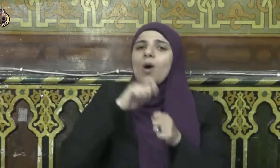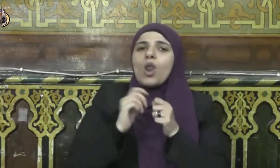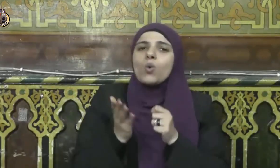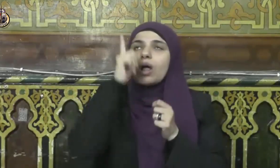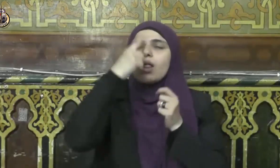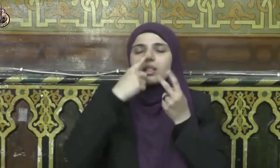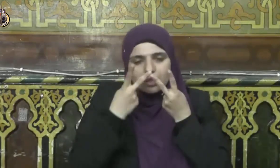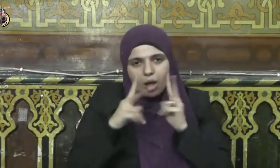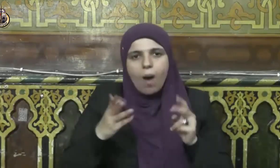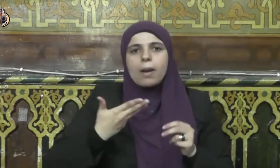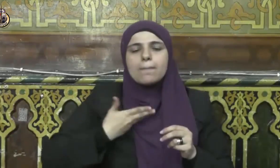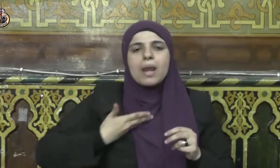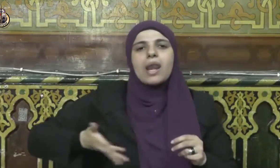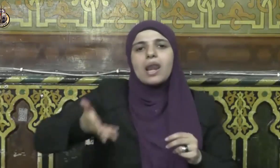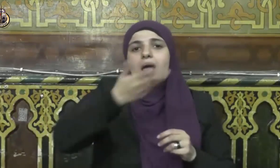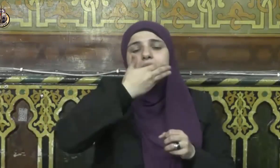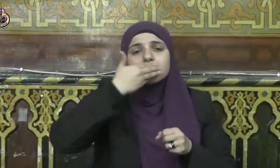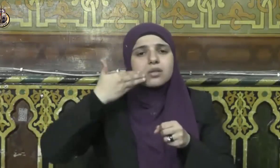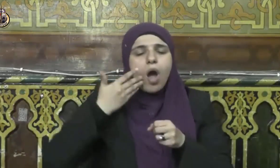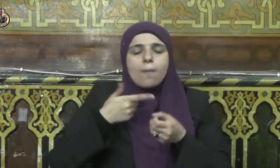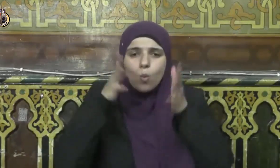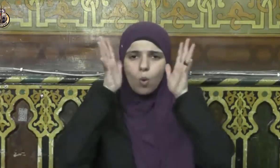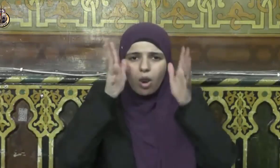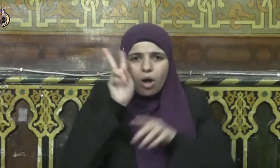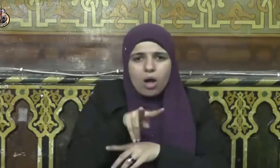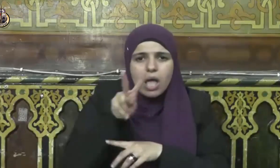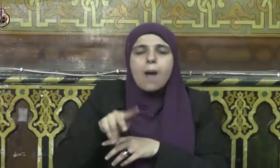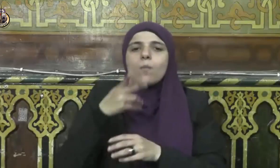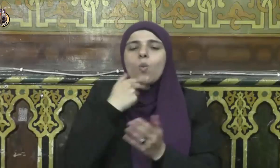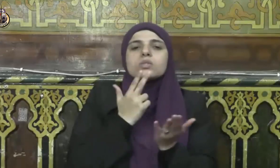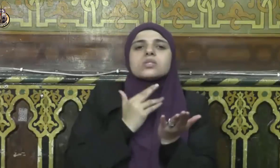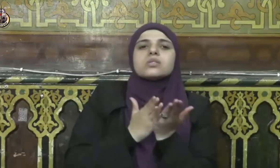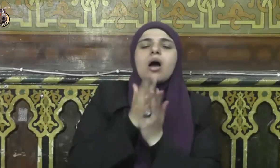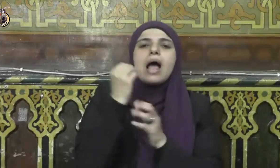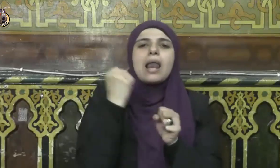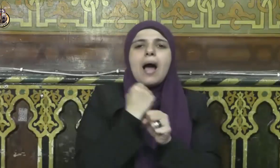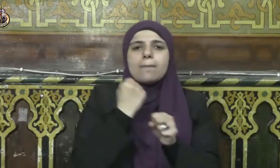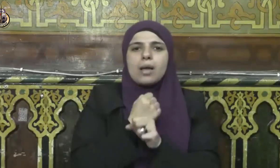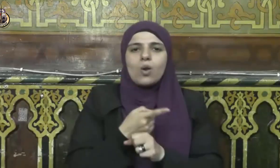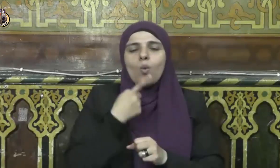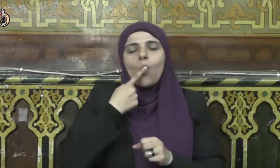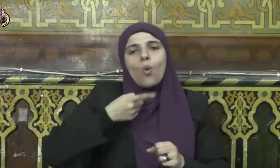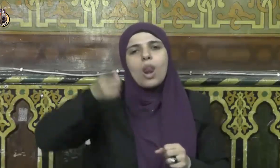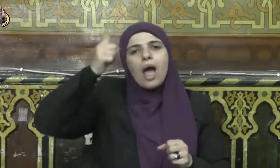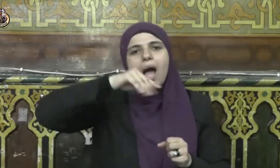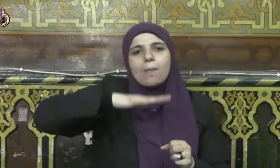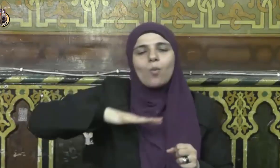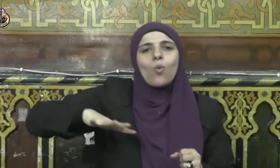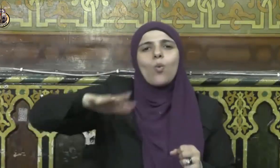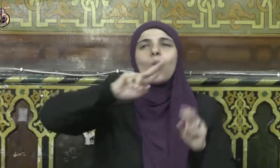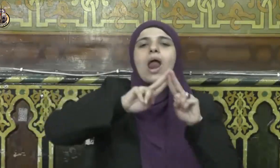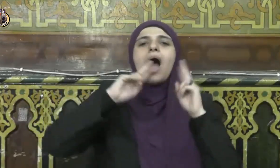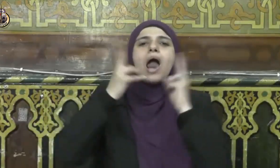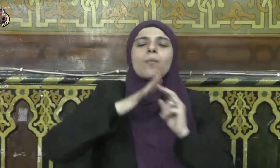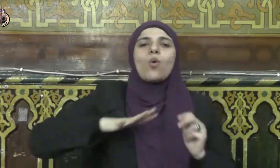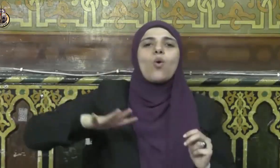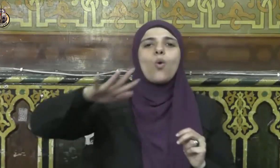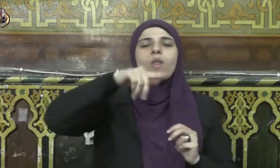عز وجل أن يتقبل منا الصيام والقيام وصالح الأعمال. وكل عام والعالم